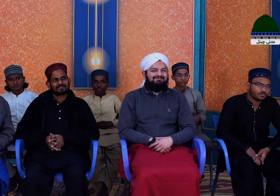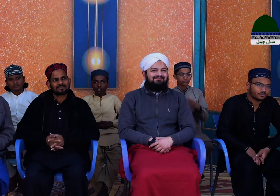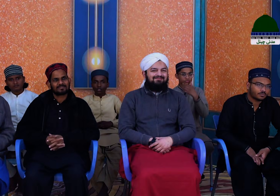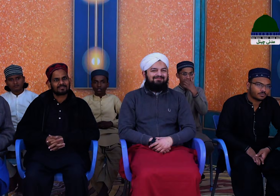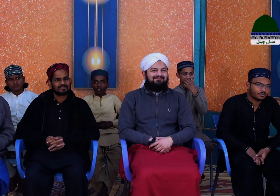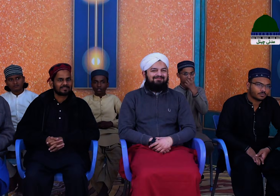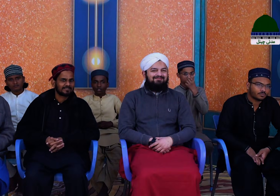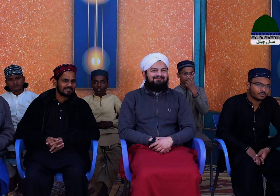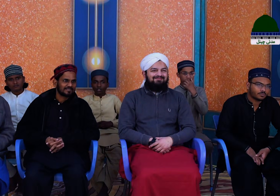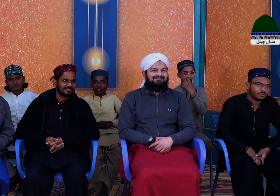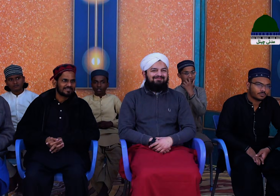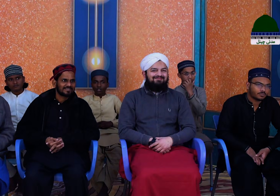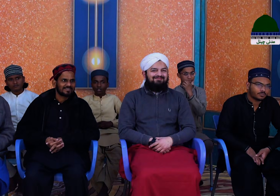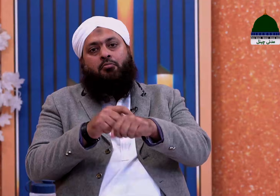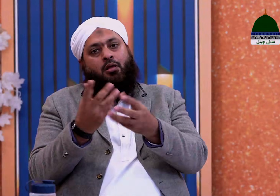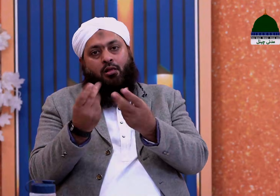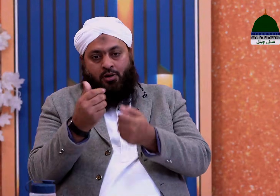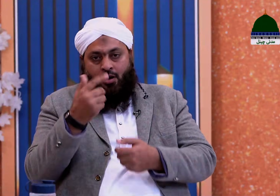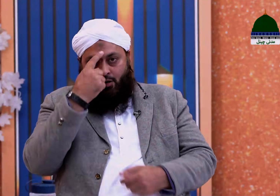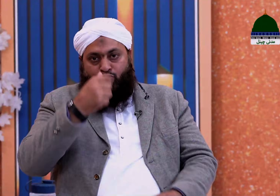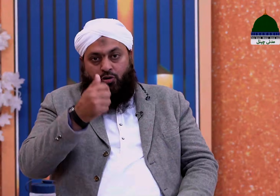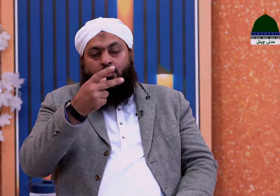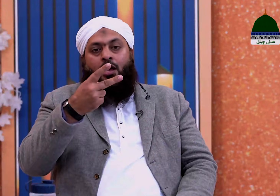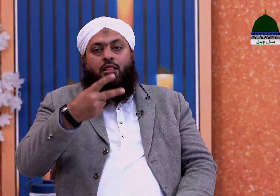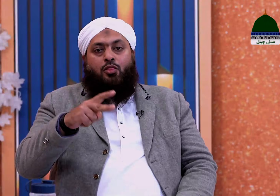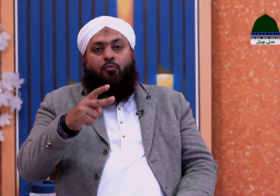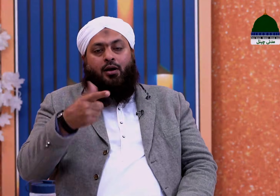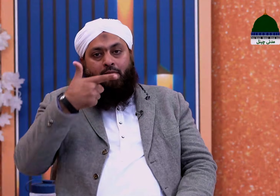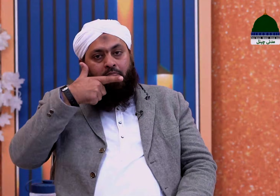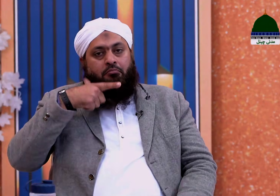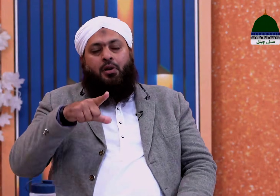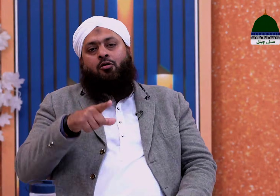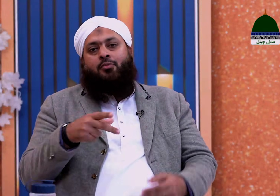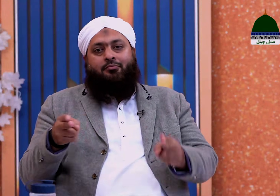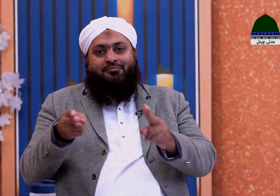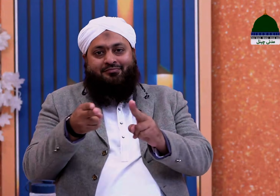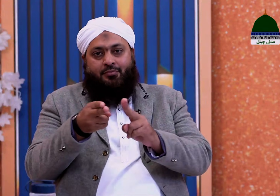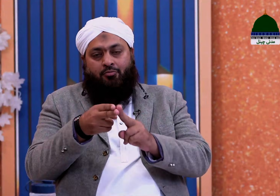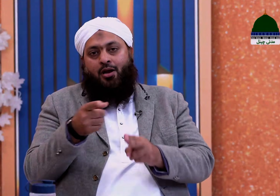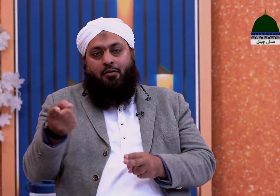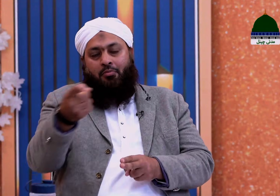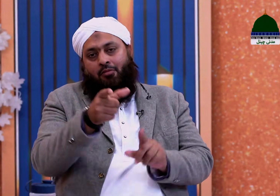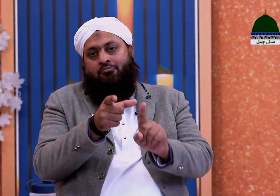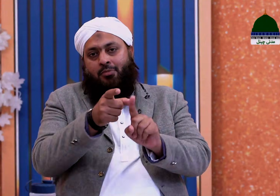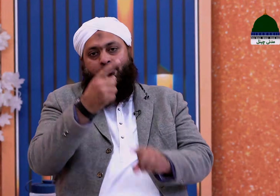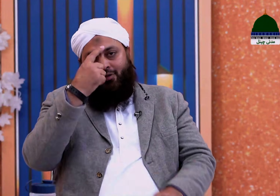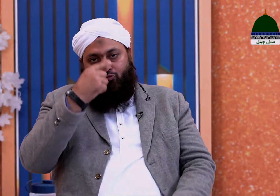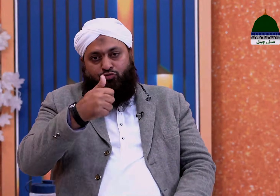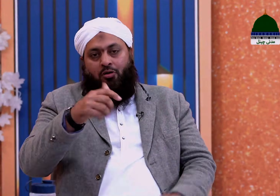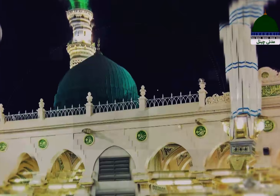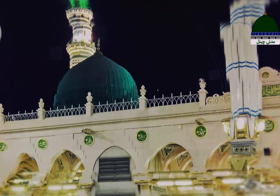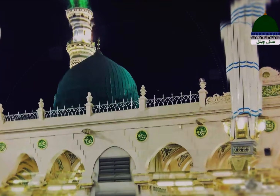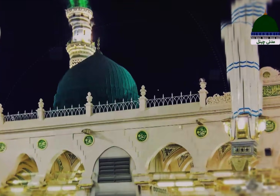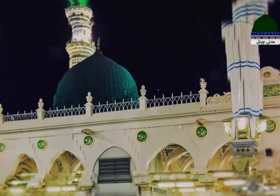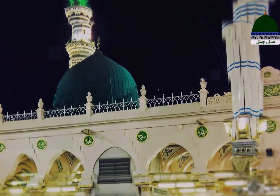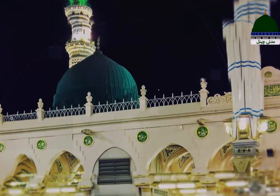کا وقت ختم ہوا، انشاءاللہ عز و جل آپ سے پھر دوبارہ ملاقات ہوگی اگلی ایپیسوڈ میں۔ جب تک اپنا خیال رکھیے گا، مدنی چینل دیکھتے رہیے